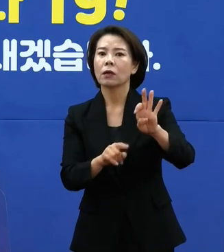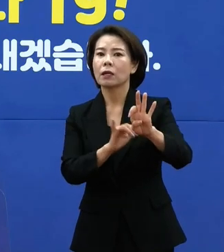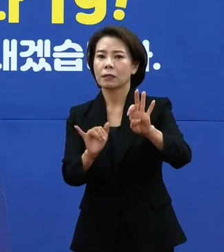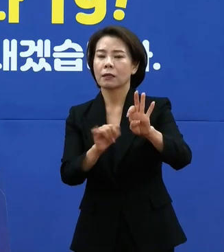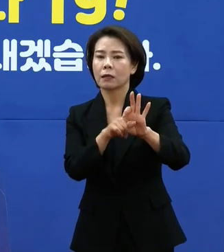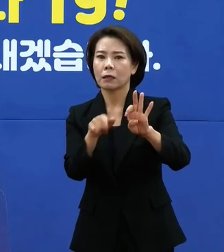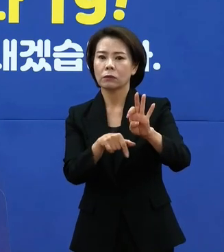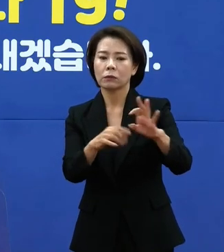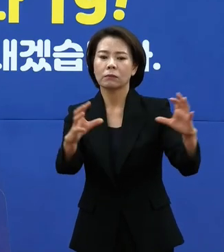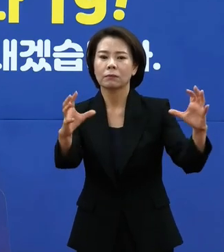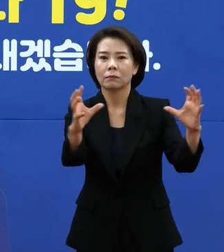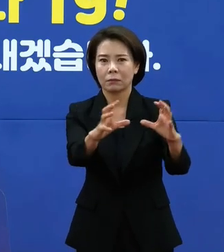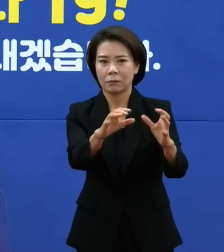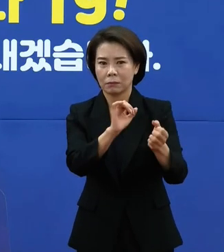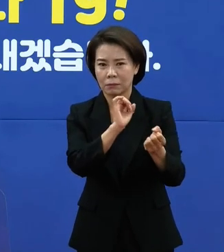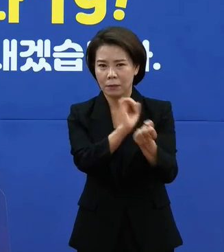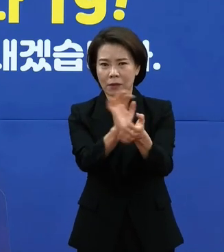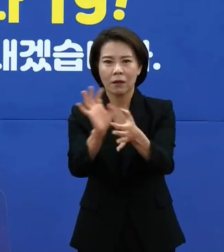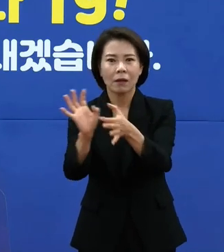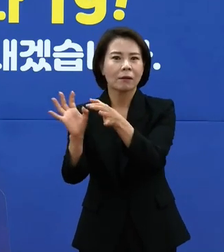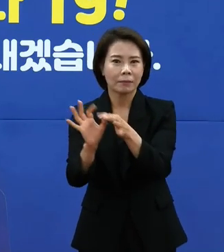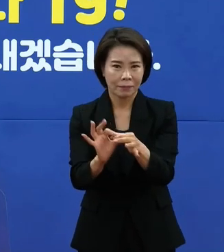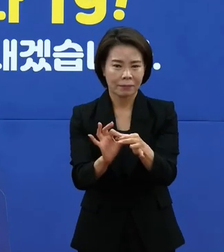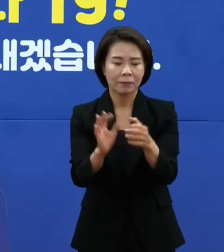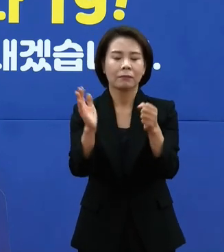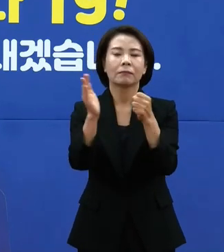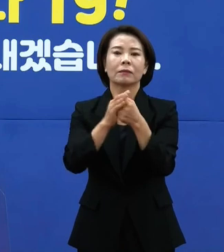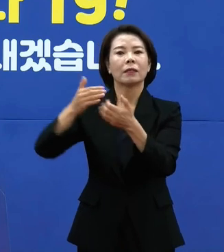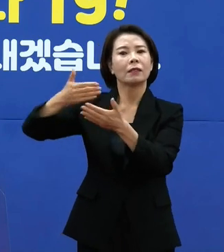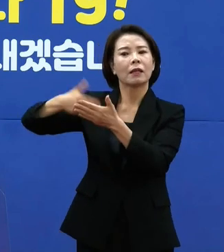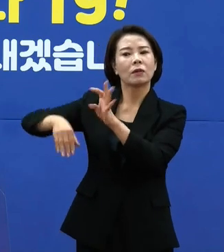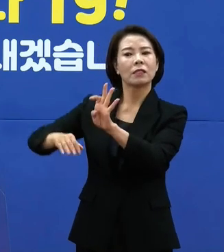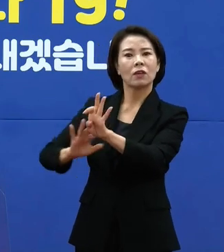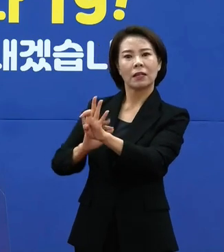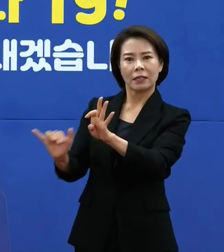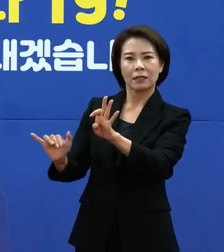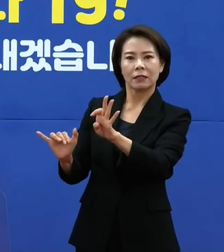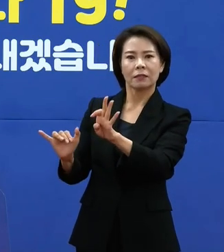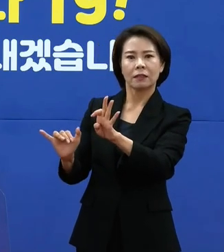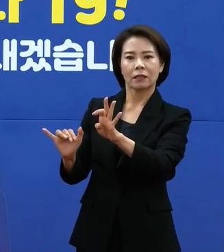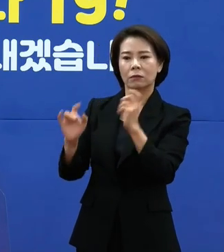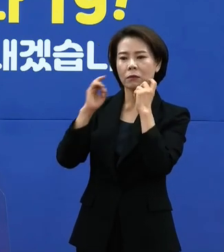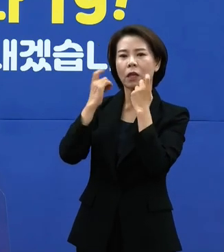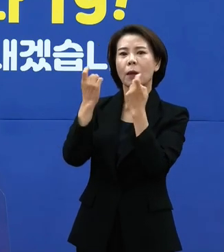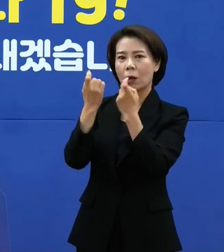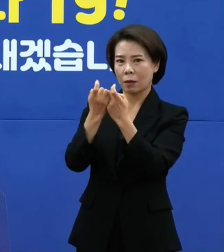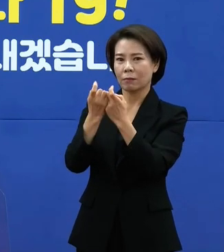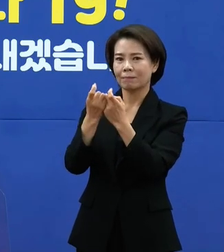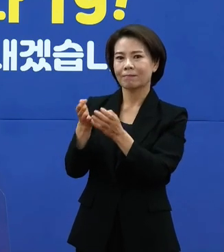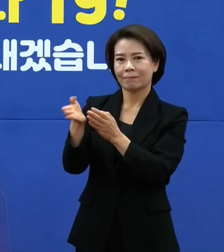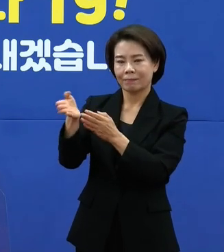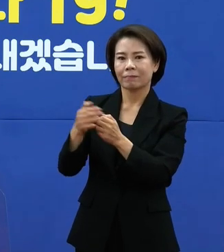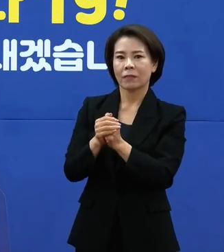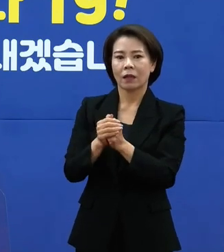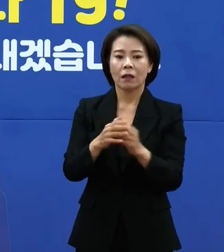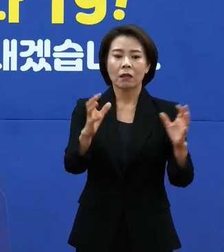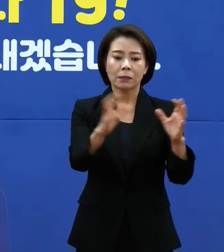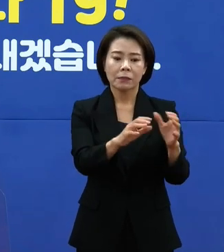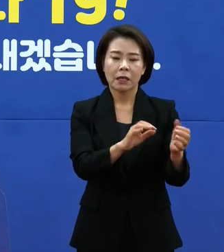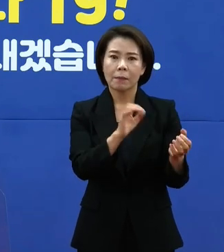14명은 집단 감염 사례와 연관돼 있고 나머지 14명은 개별 사례입니다. 집단